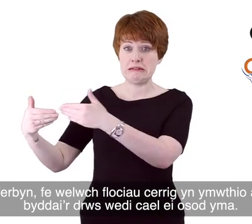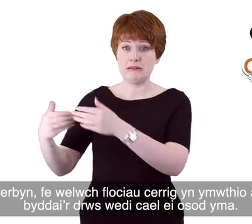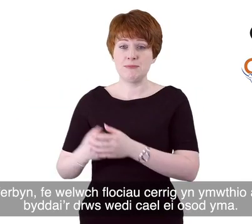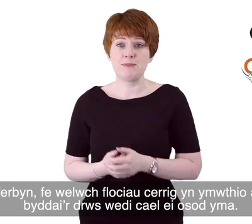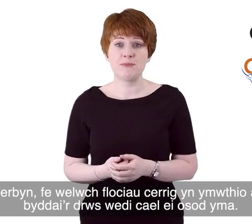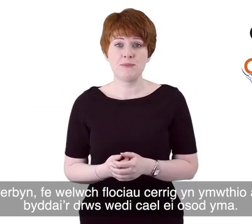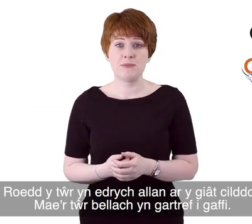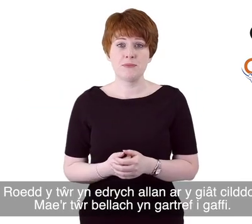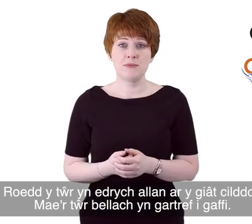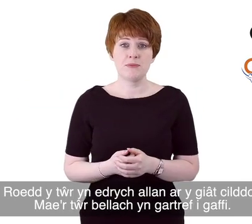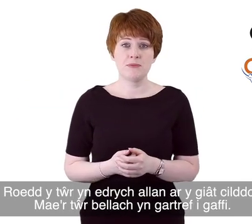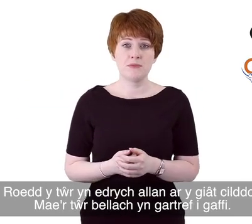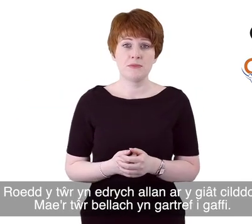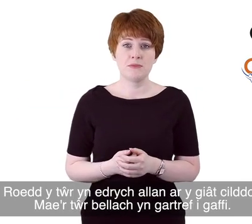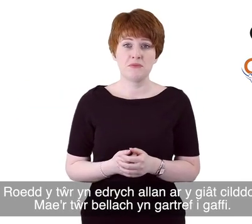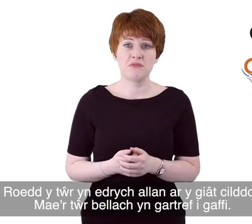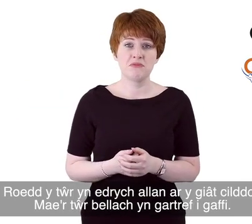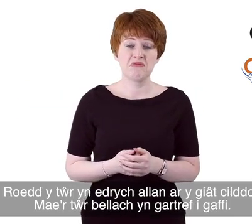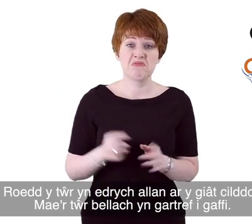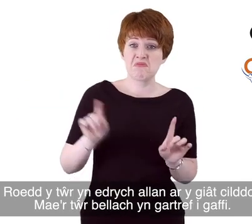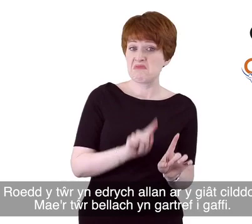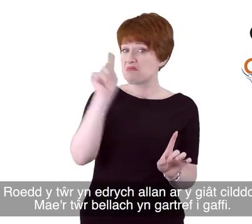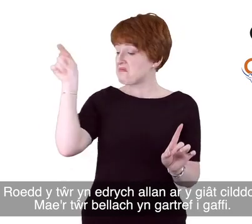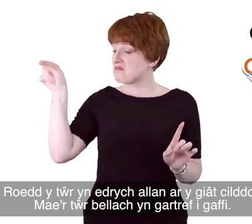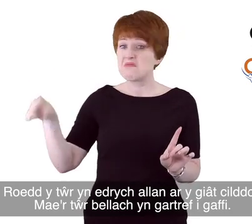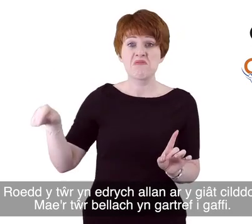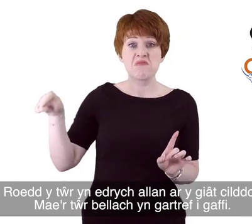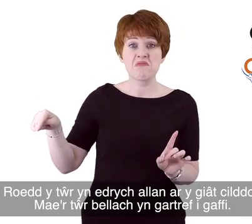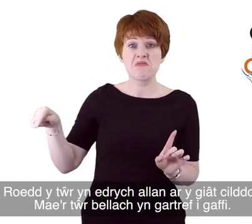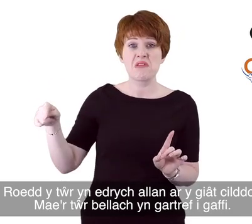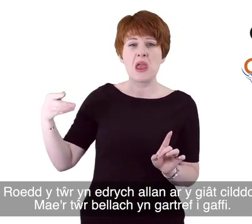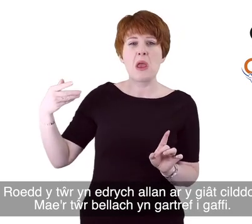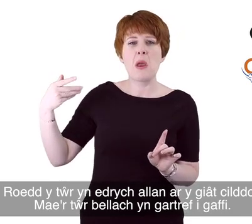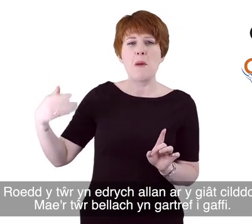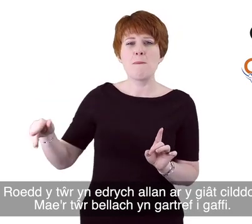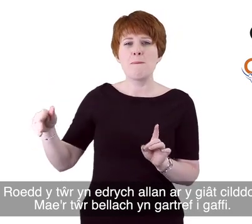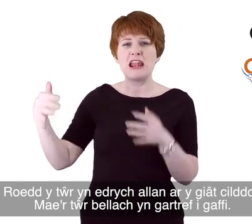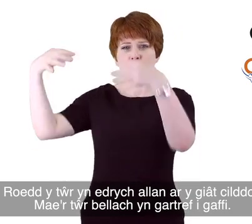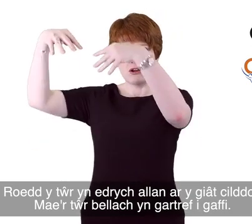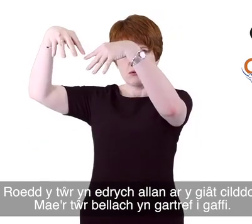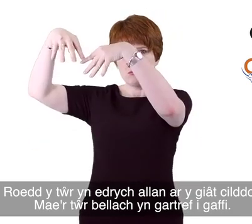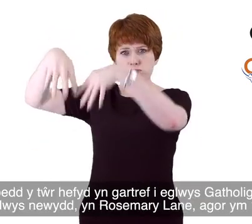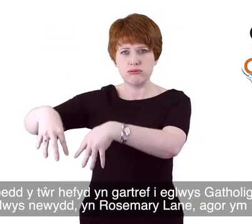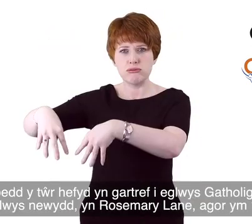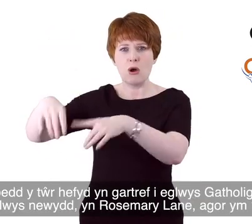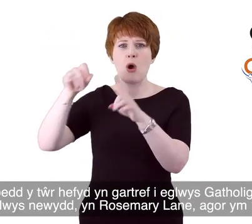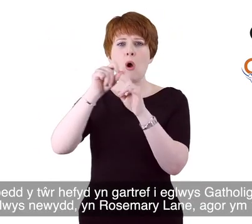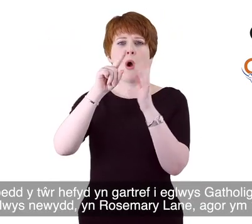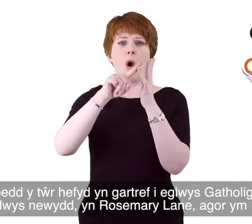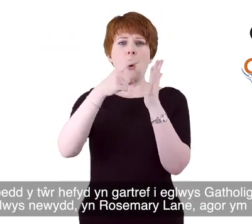yma. Roedd y tŵr yn edrych allan ar giat Cilfor. Mae'r tŵr bellach yn gartref i gaffi. Roedd y tŵr hefyd yn